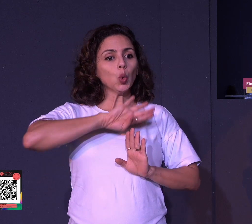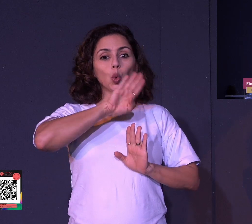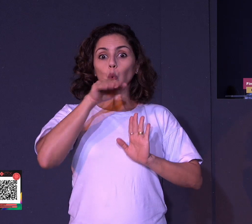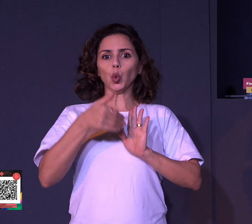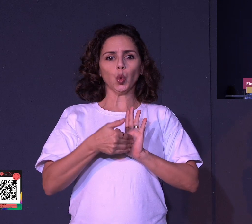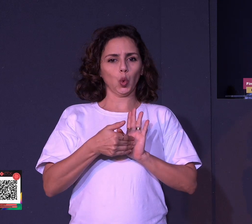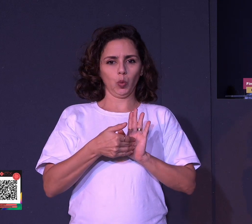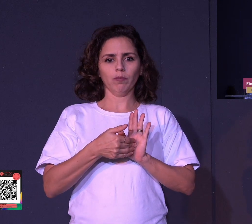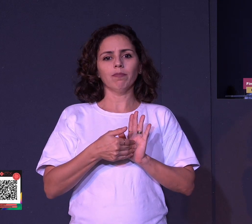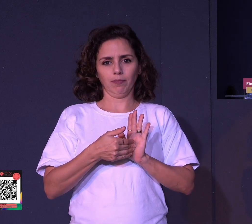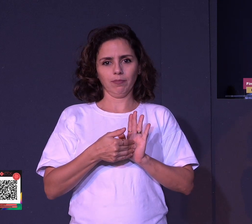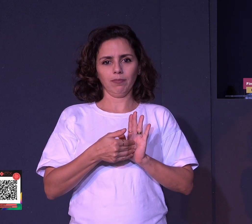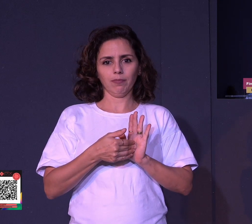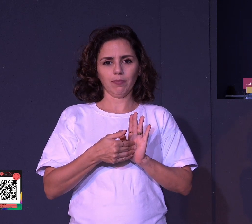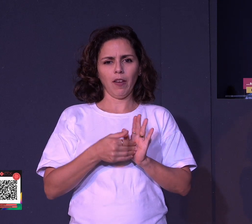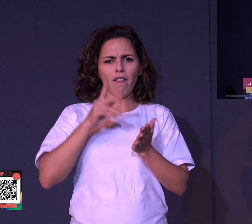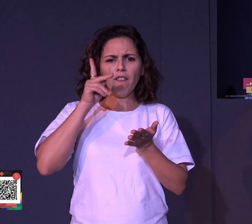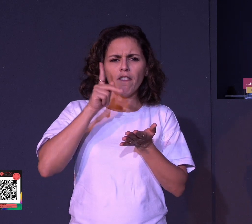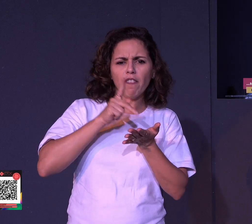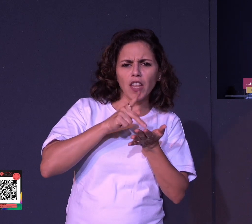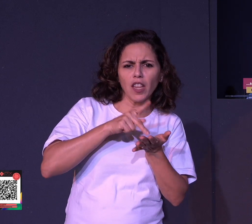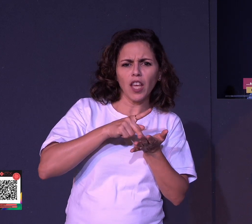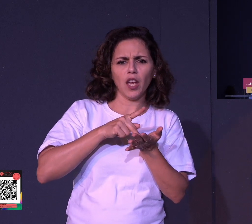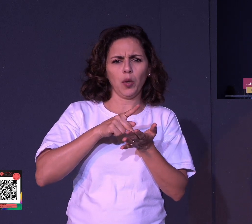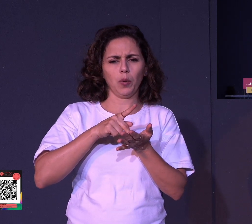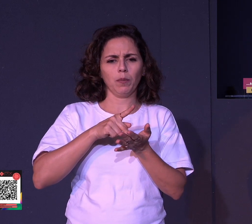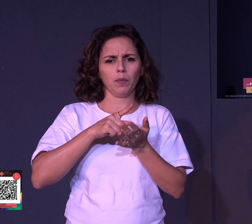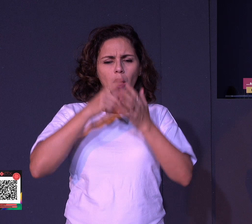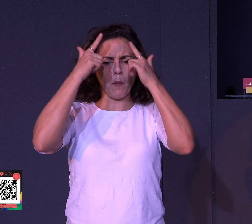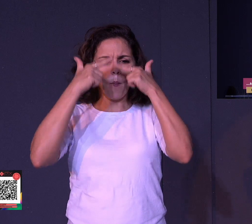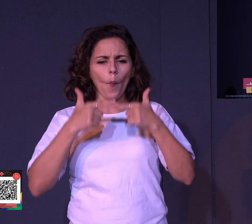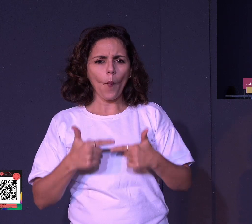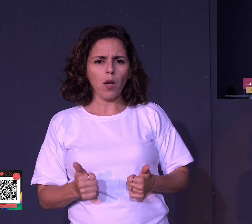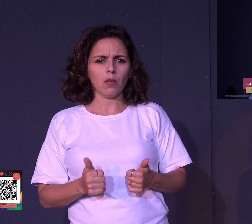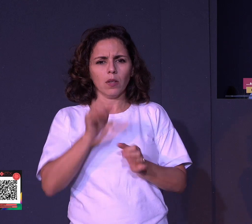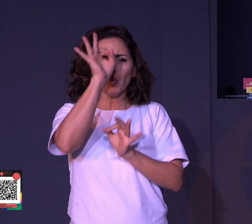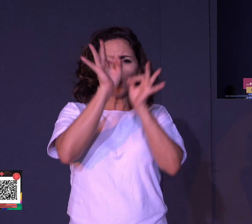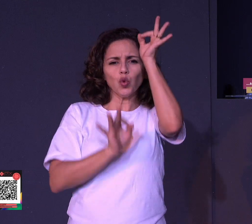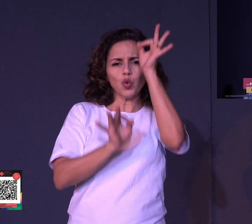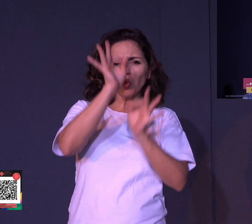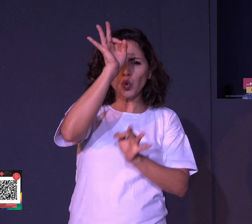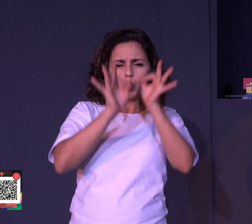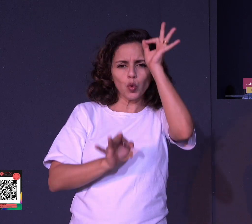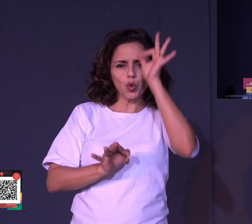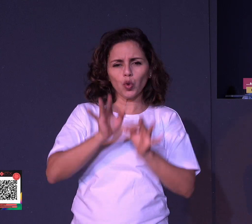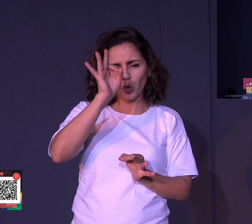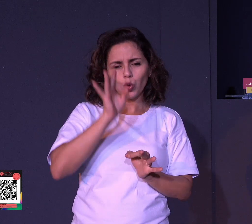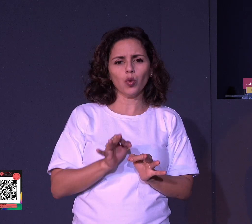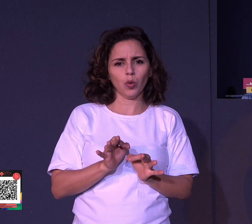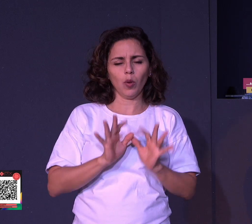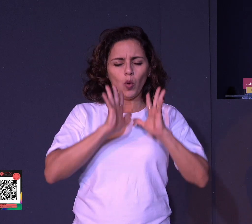verdadeiro, tudo o que for honesto, tudo que for justo, tudo que for puro, tudo que